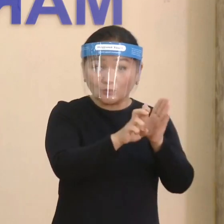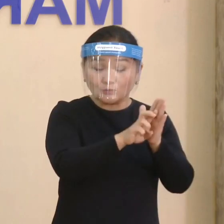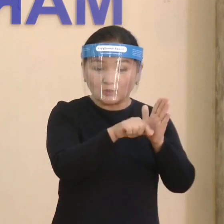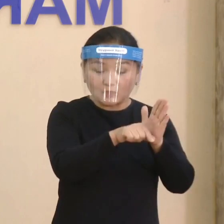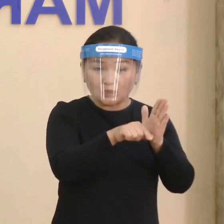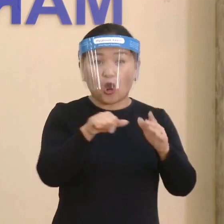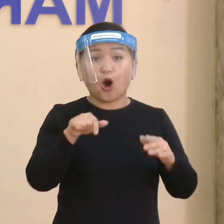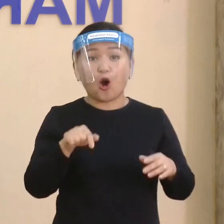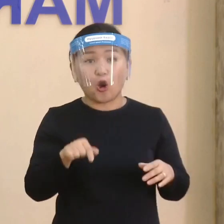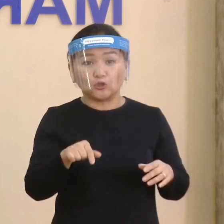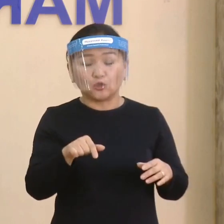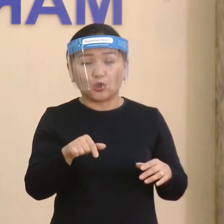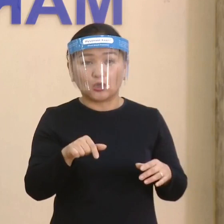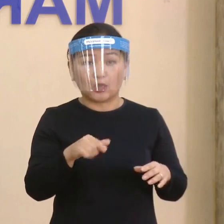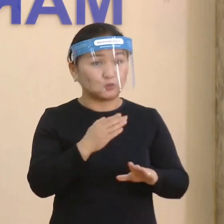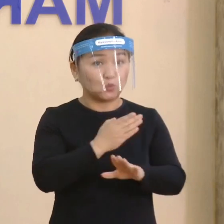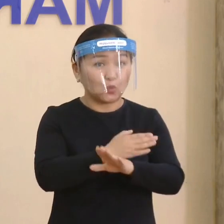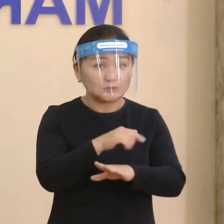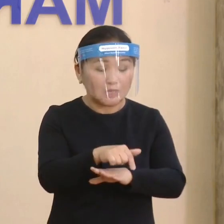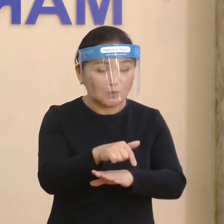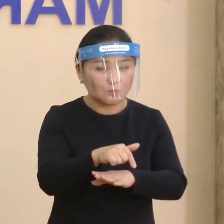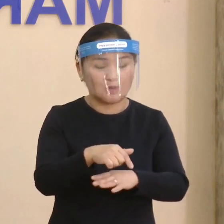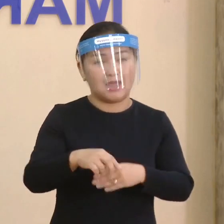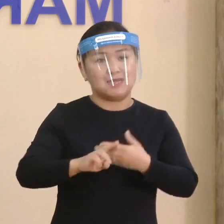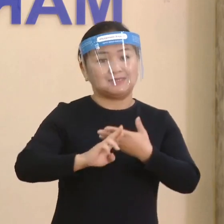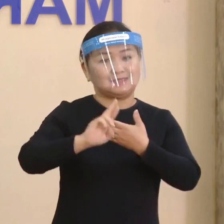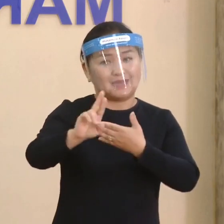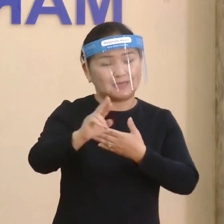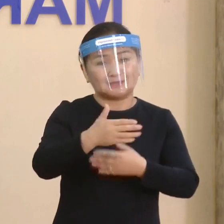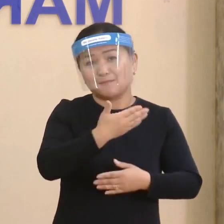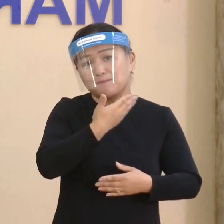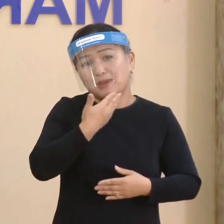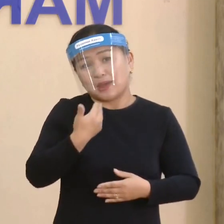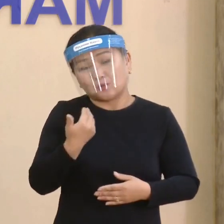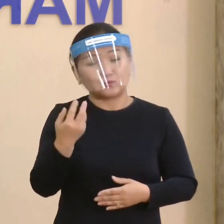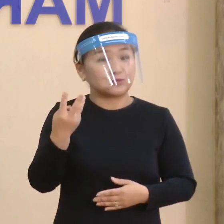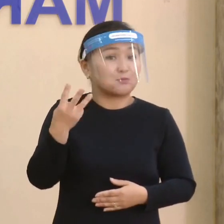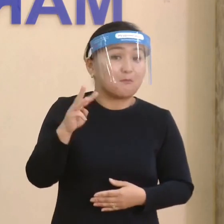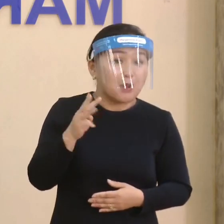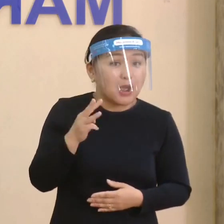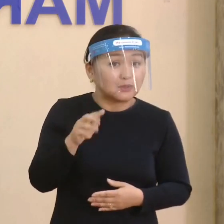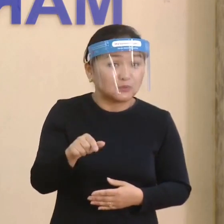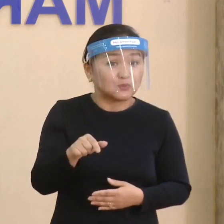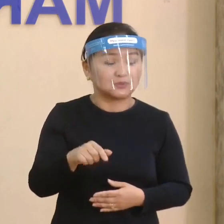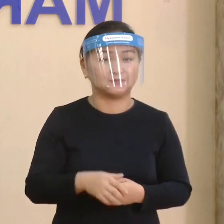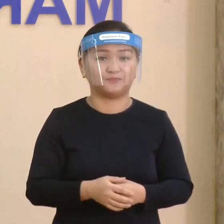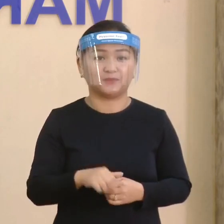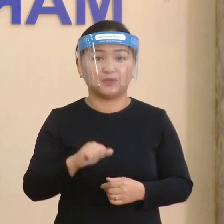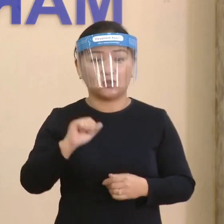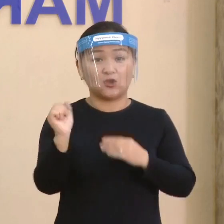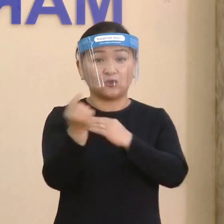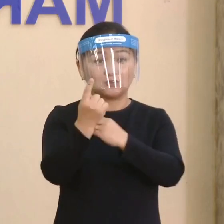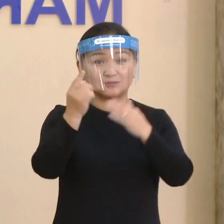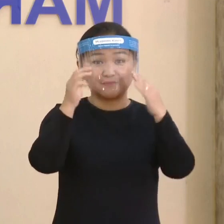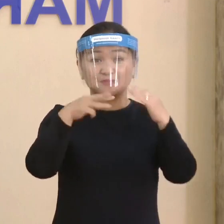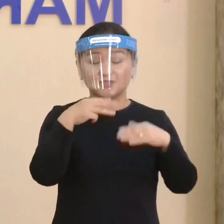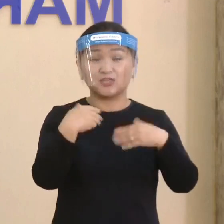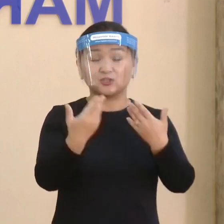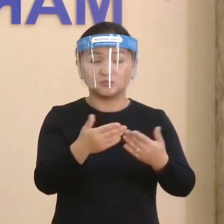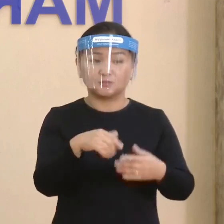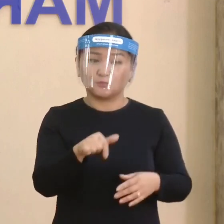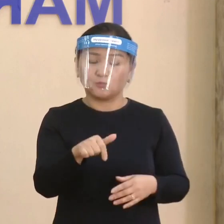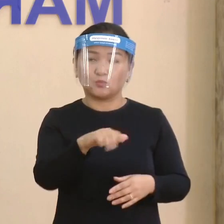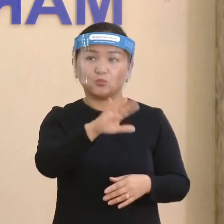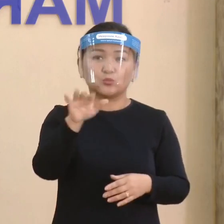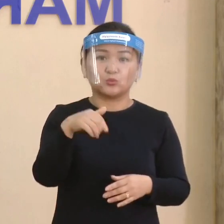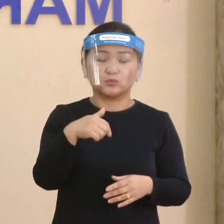гэж байхгүй бөгөөд хизээч байхгүй байж болно гэдгийг одоо онцлон анхааруулсан байна. Тэгэхээр бид нар ямар нэгэн эд шидийн шийдэл